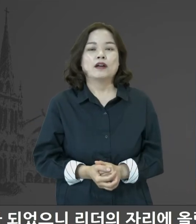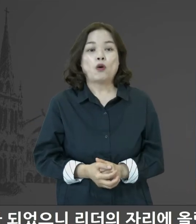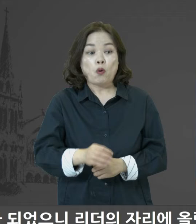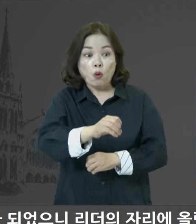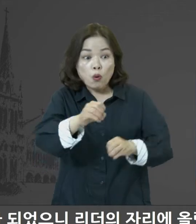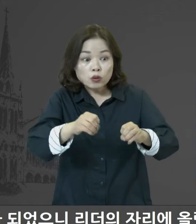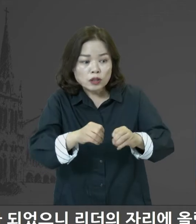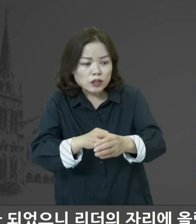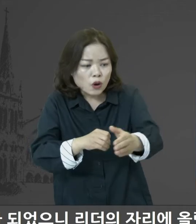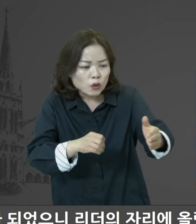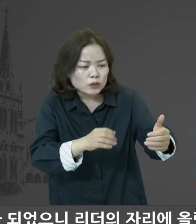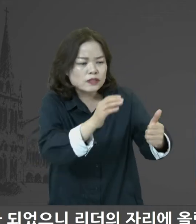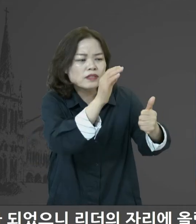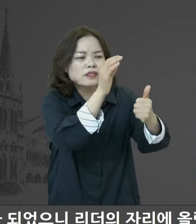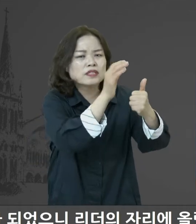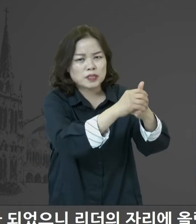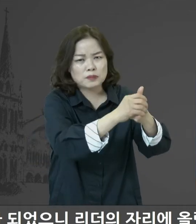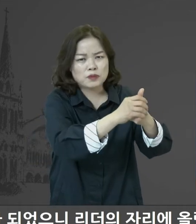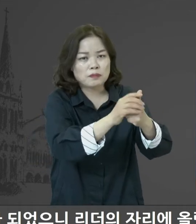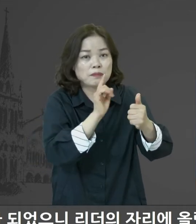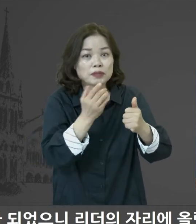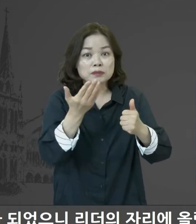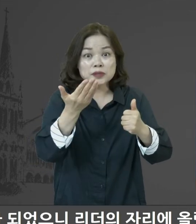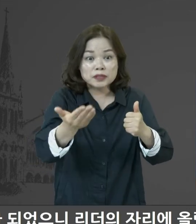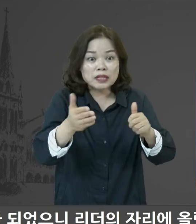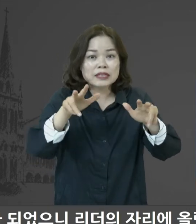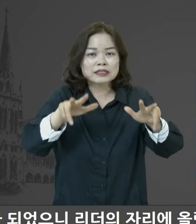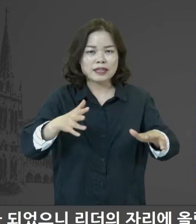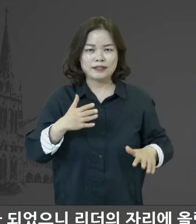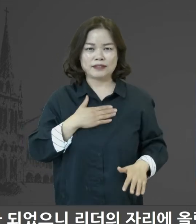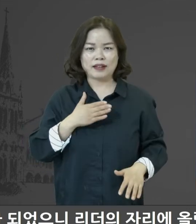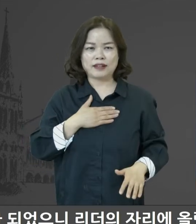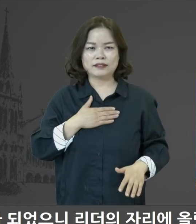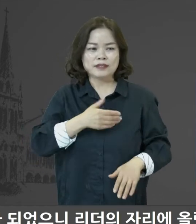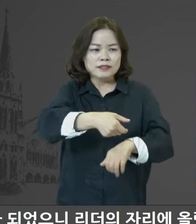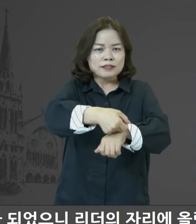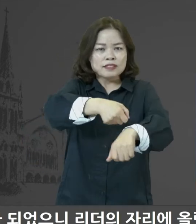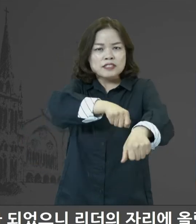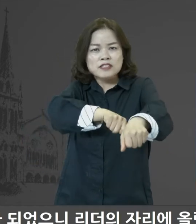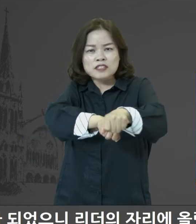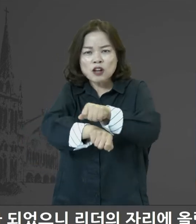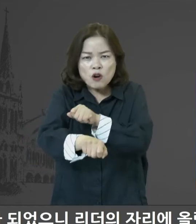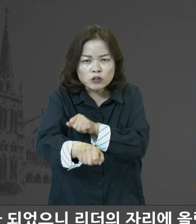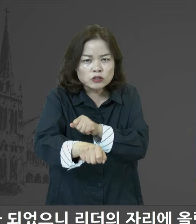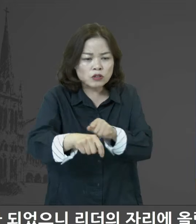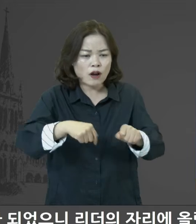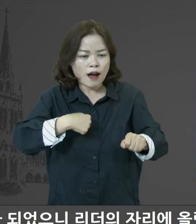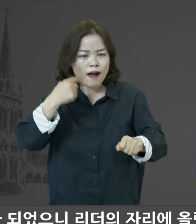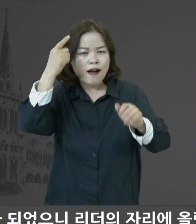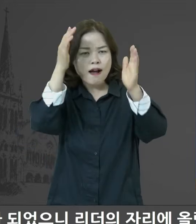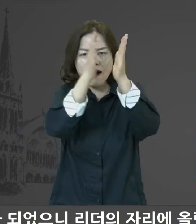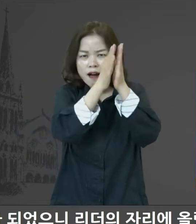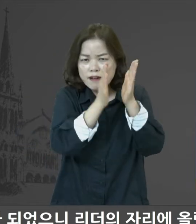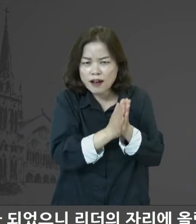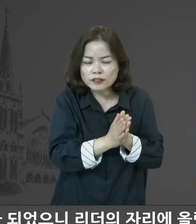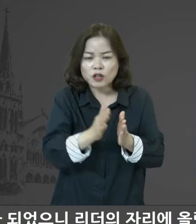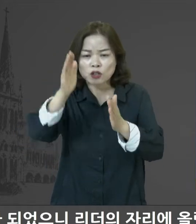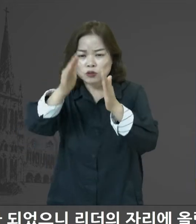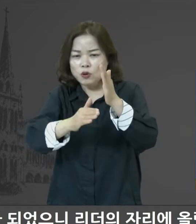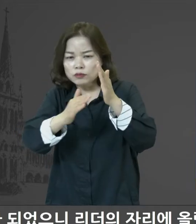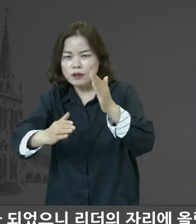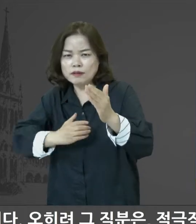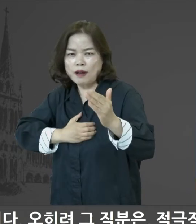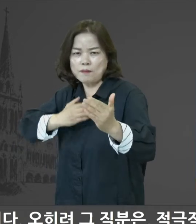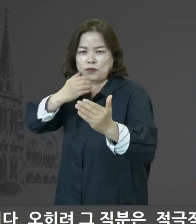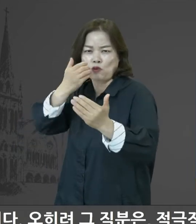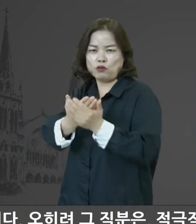오히려 이제 여러분의 그 직분은 오늘 말씀드리는 것처럼 이제 나는 적극적으로 능동적으로 교회와 성도들에게